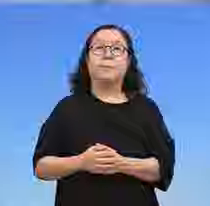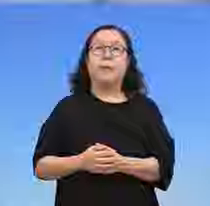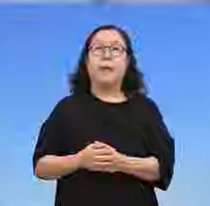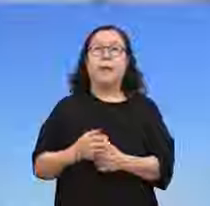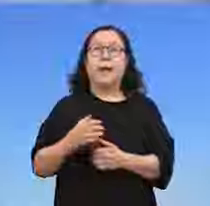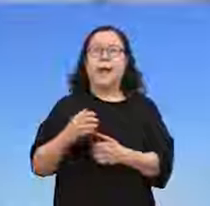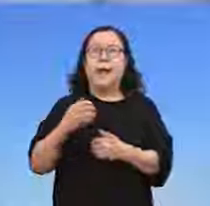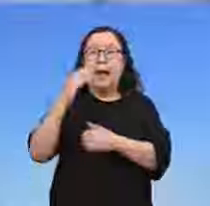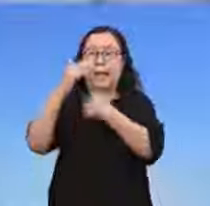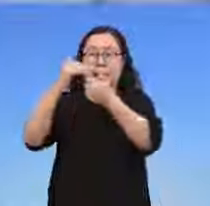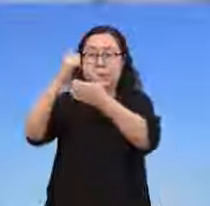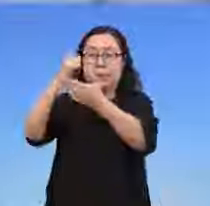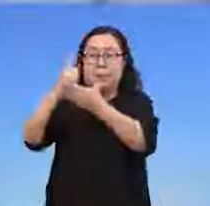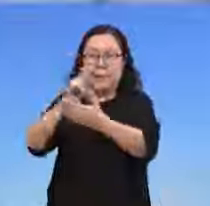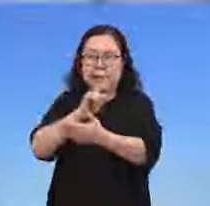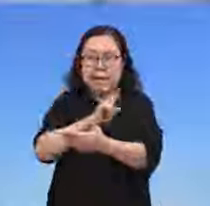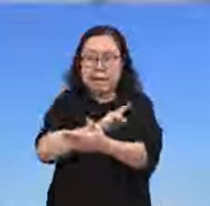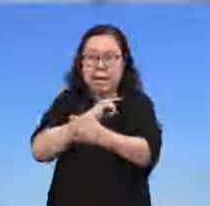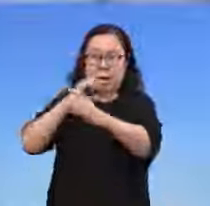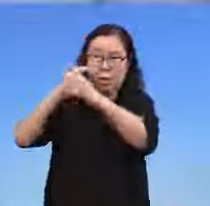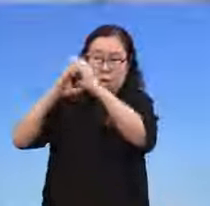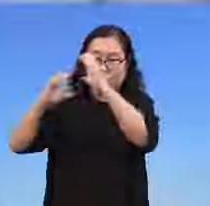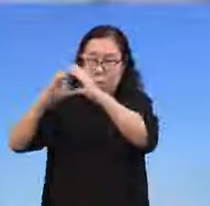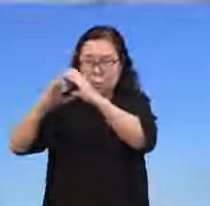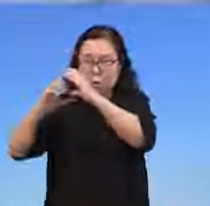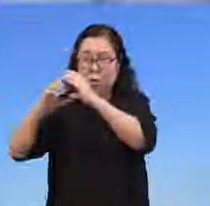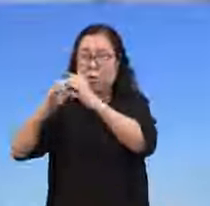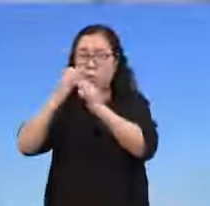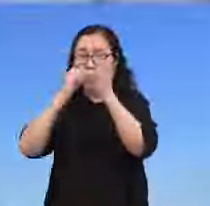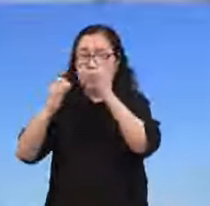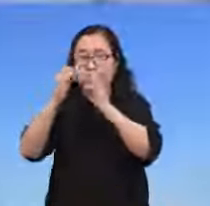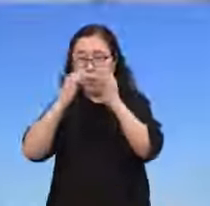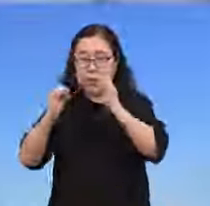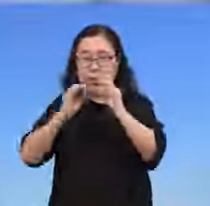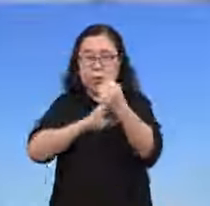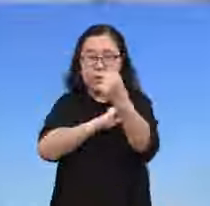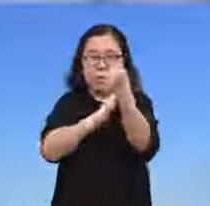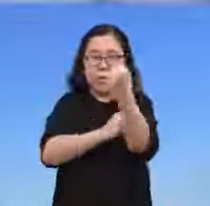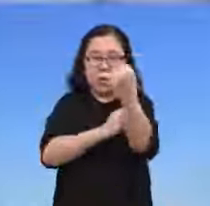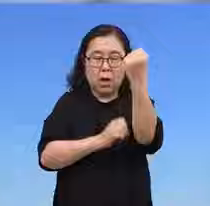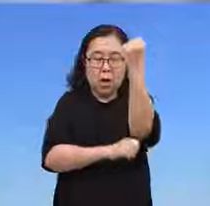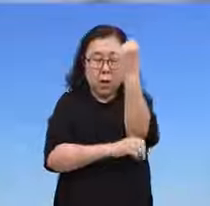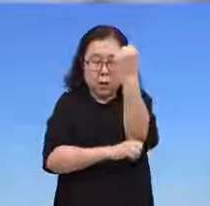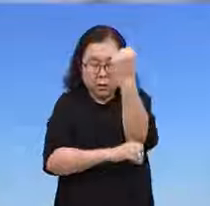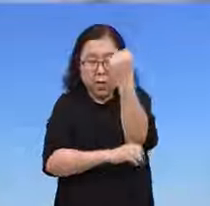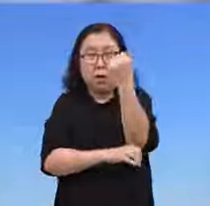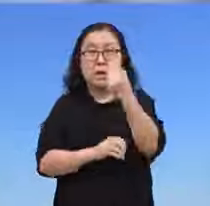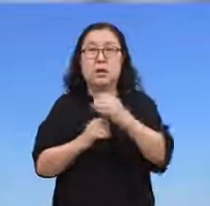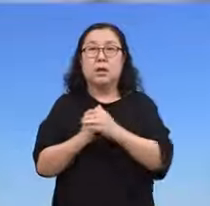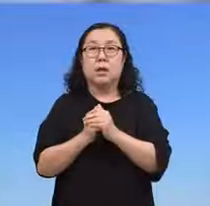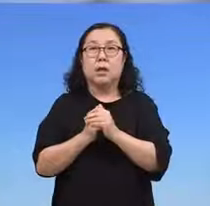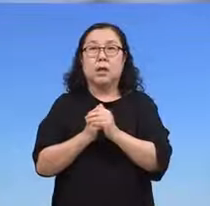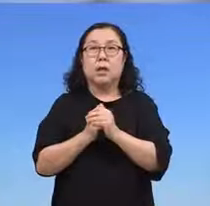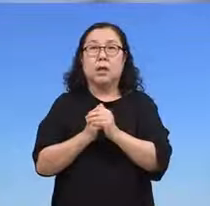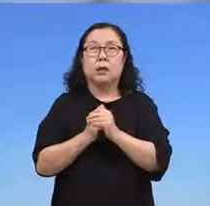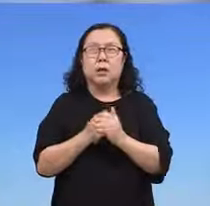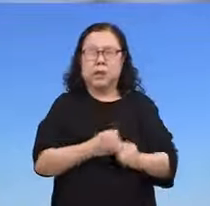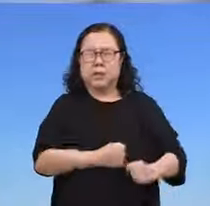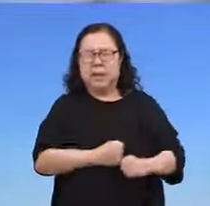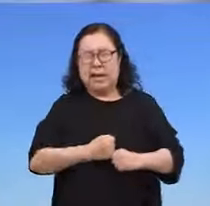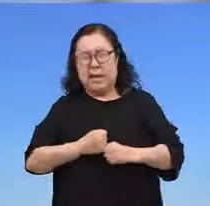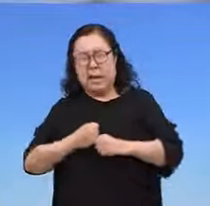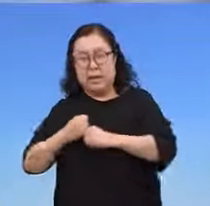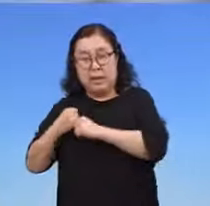아니, 가장 하나님과 소통하고 가장 하나님께 부르짖고 능력의 원천이 이 게을러 터진 우리 아들에게서 나오는 게